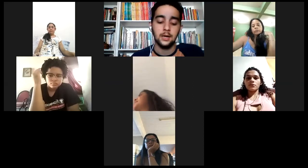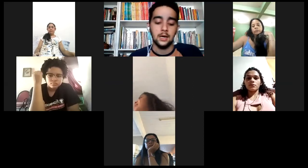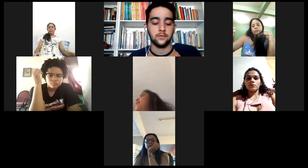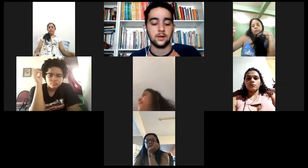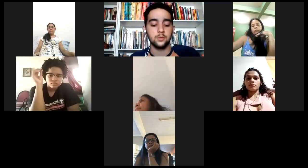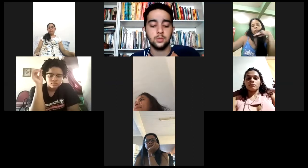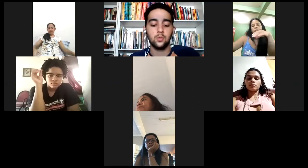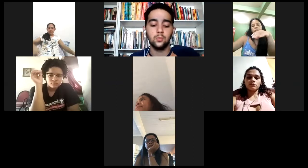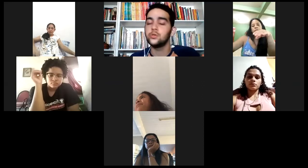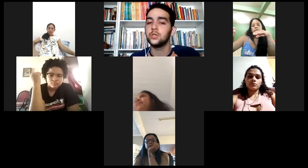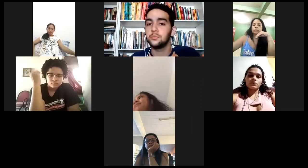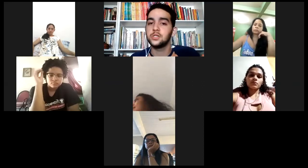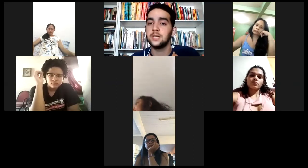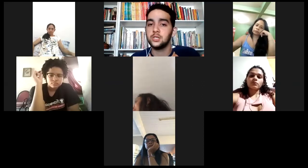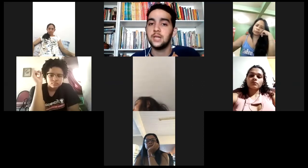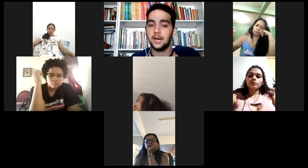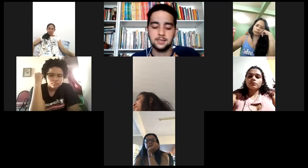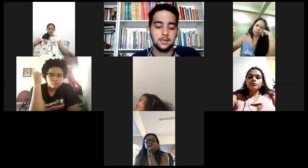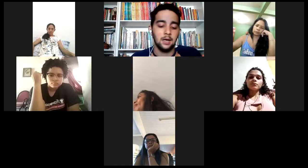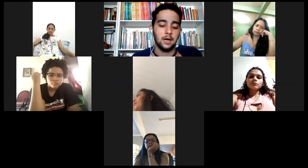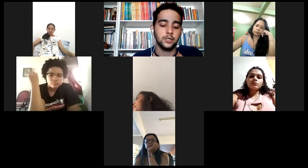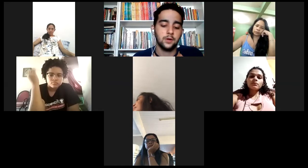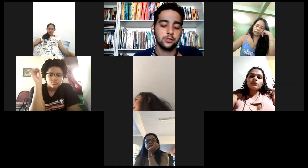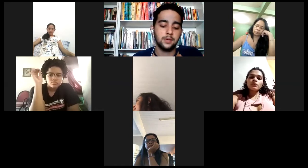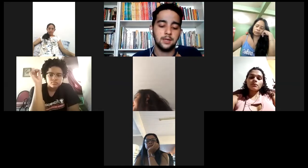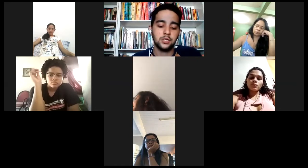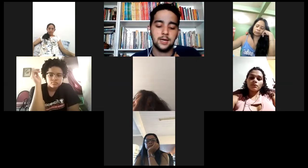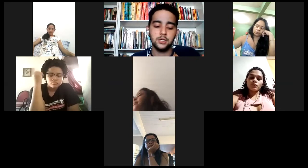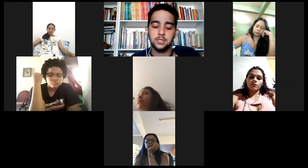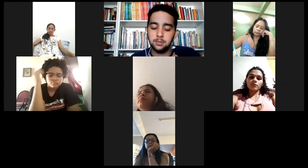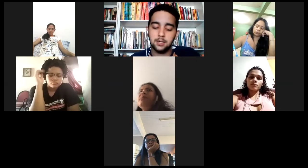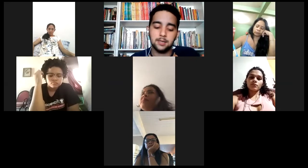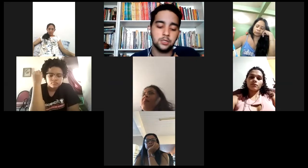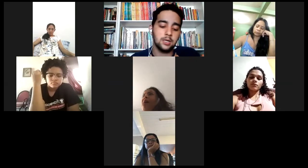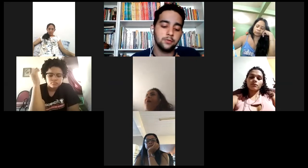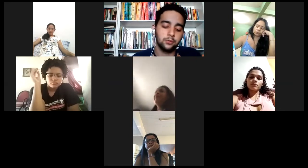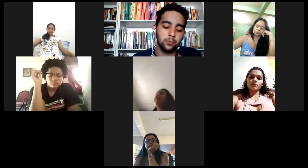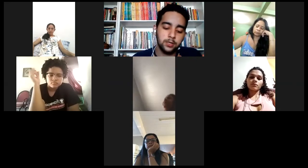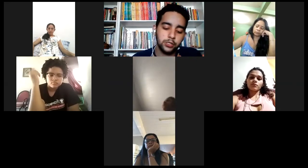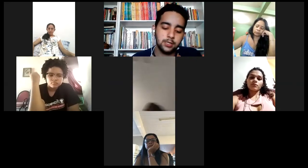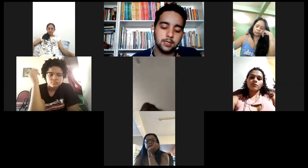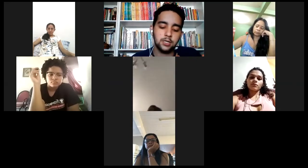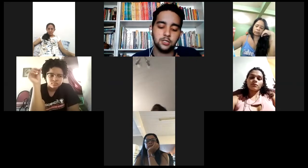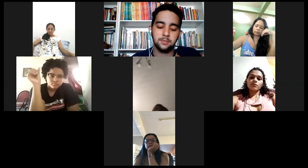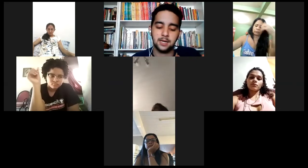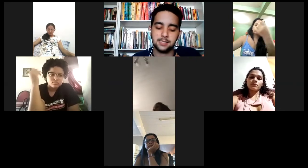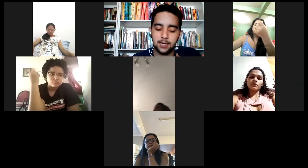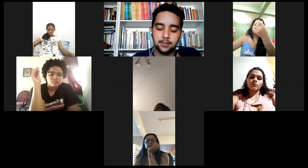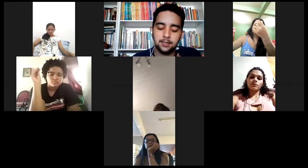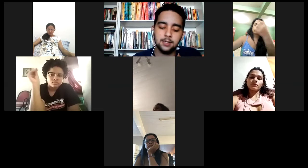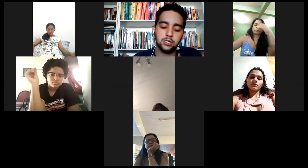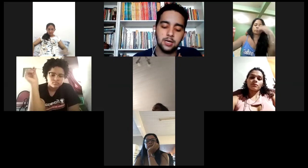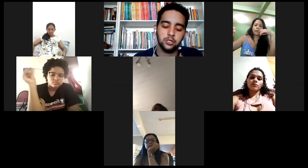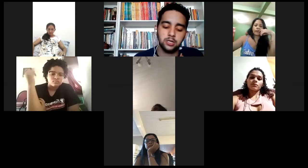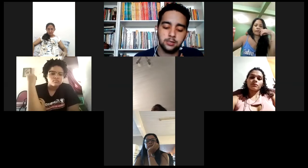surda, e falamos sobre alguns tipos de identidade. A gente falou sobre a identidade híbrida, a identidade flutuante, identidade